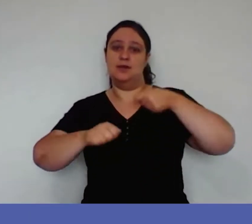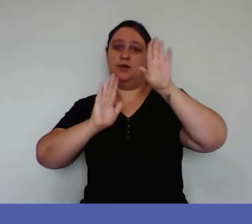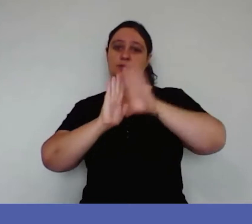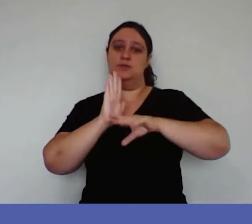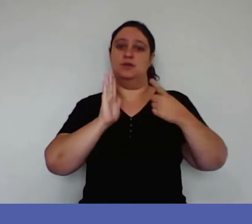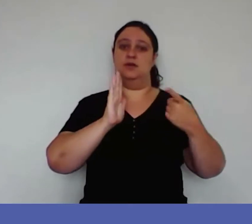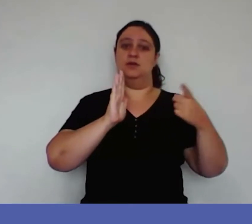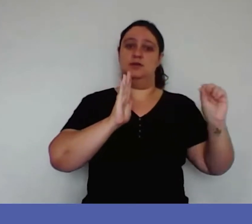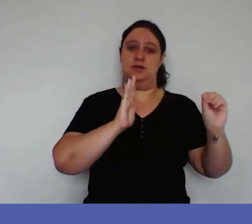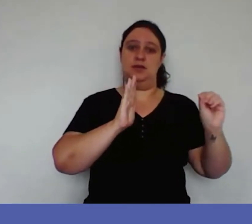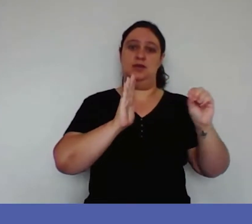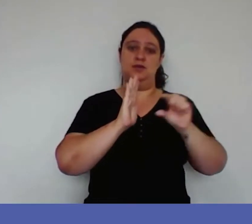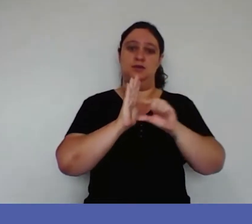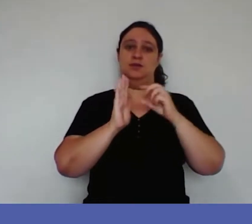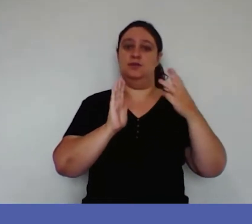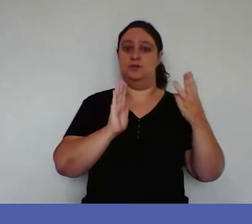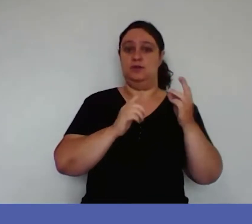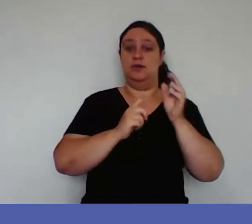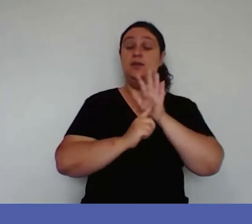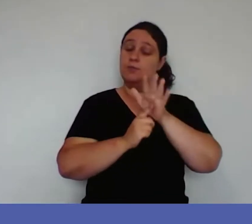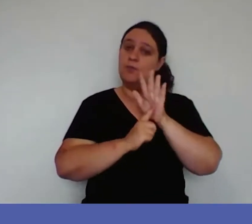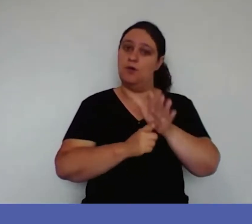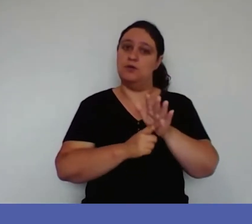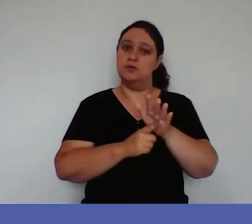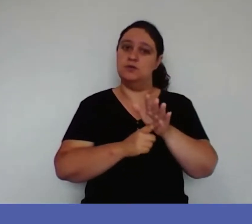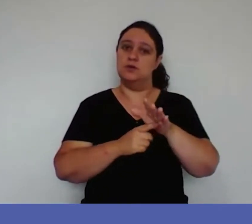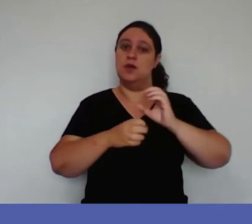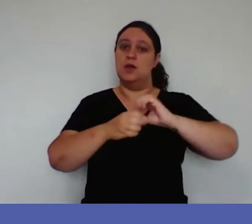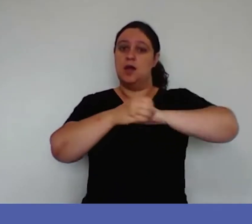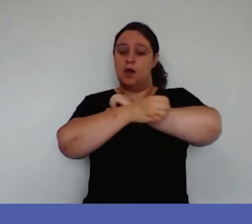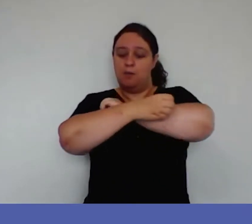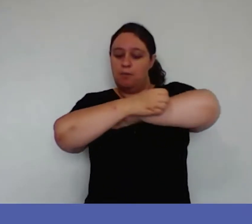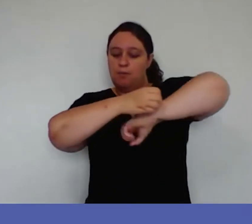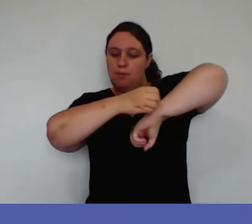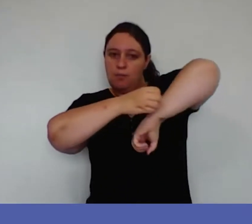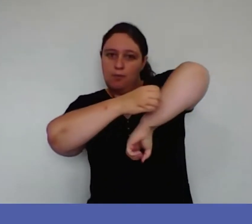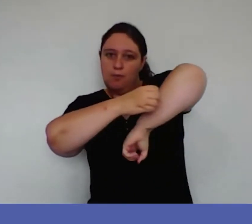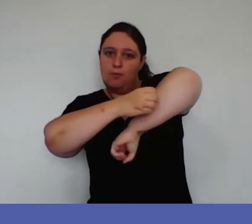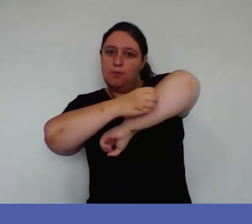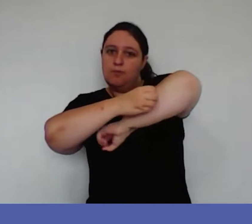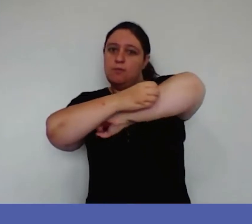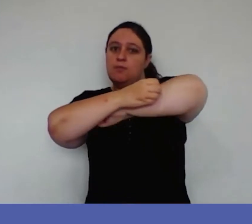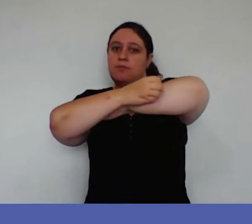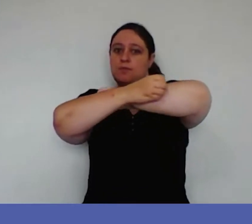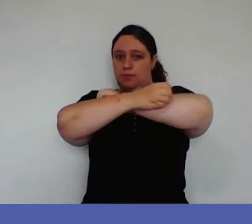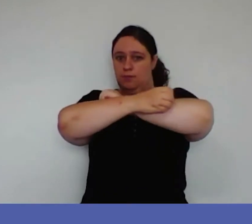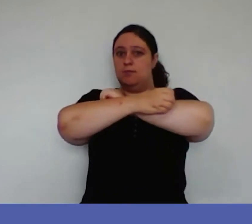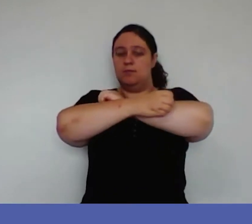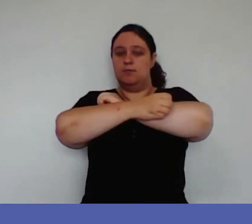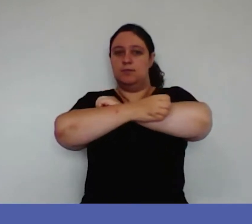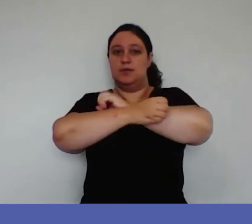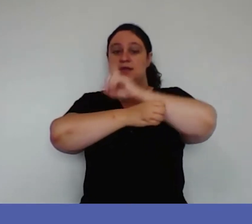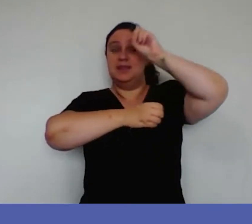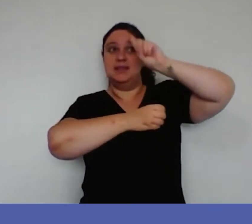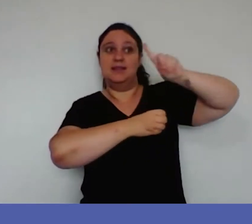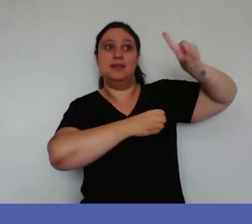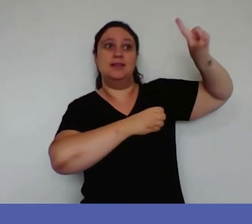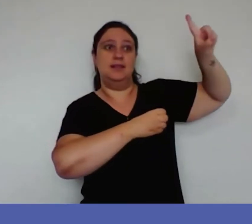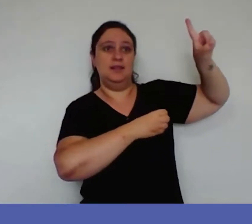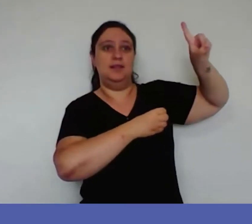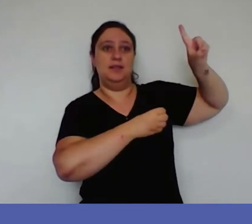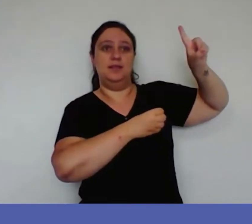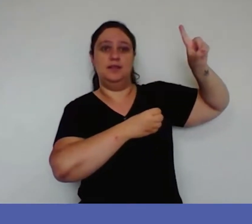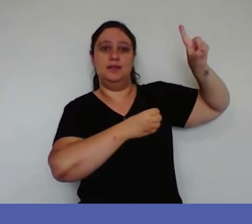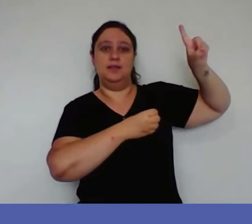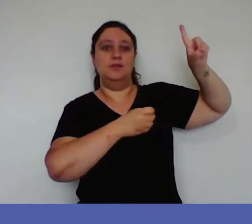Na chegada da aurora, Deus Pai, disse que o